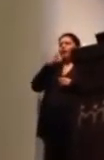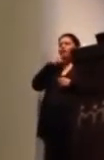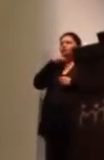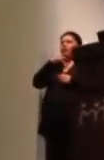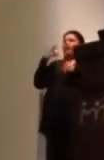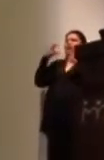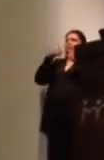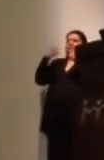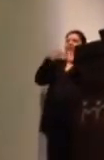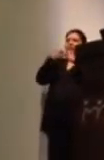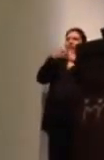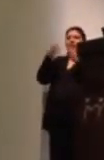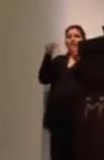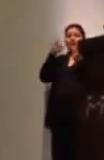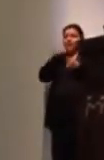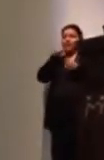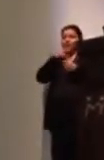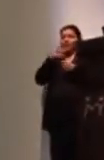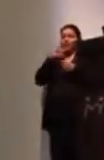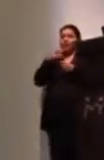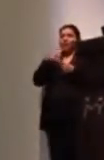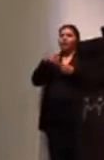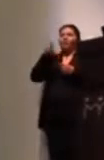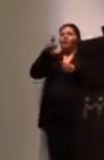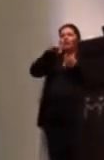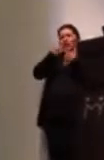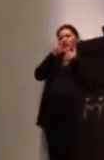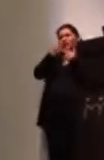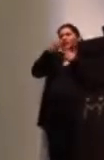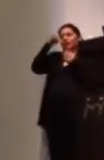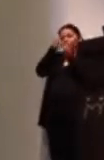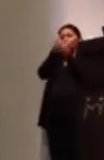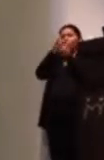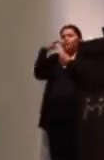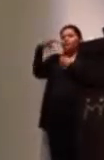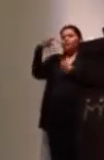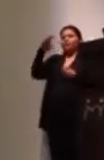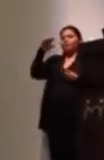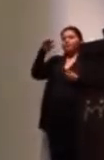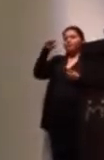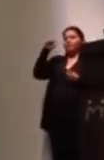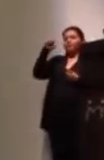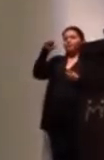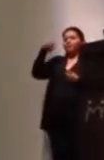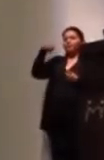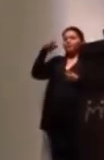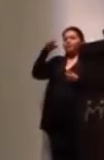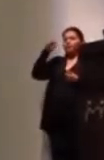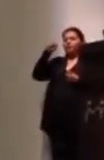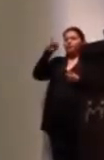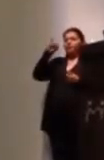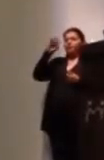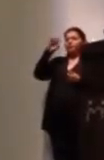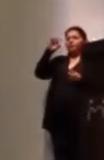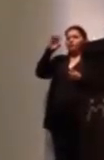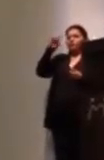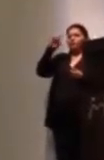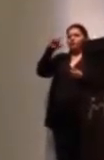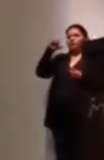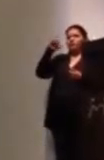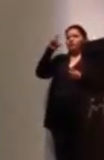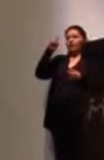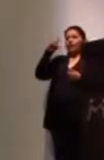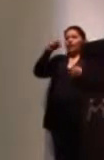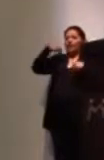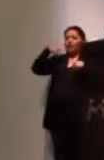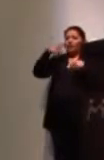manejan estrés, manejan ansiedad, y otra cosa muy importante, no tienen límites. Por una